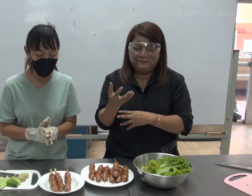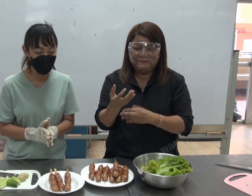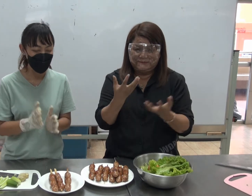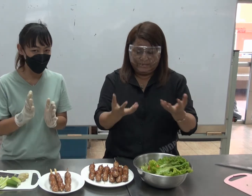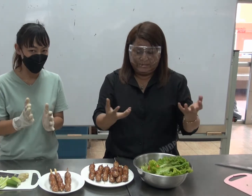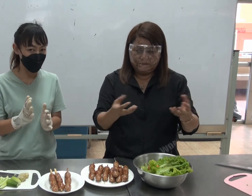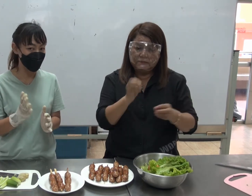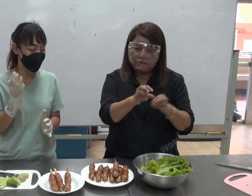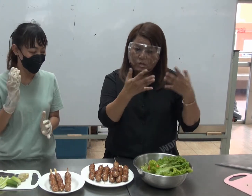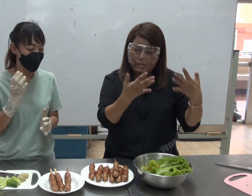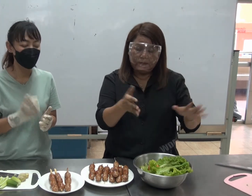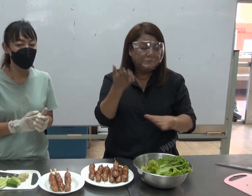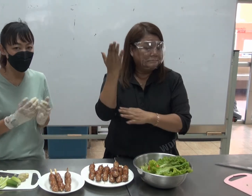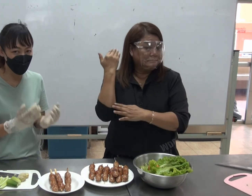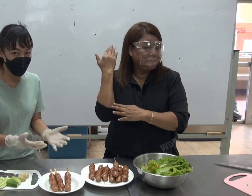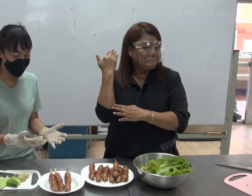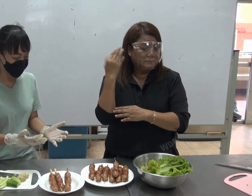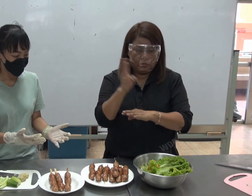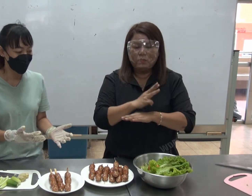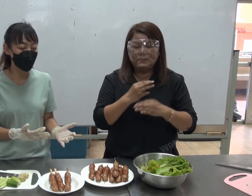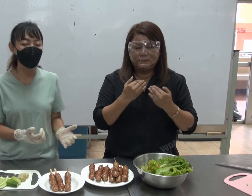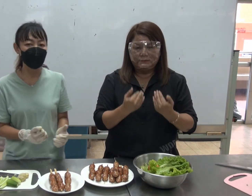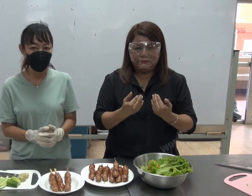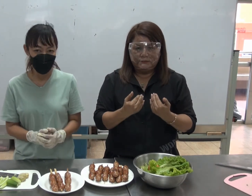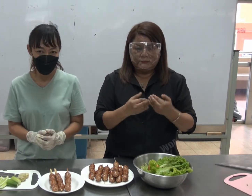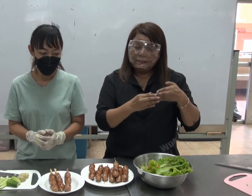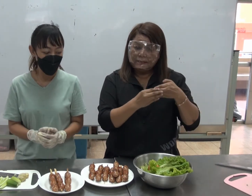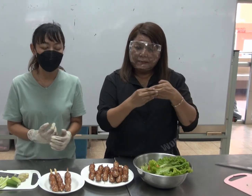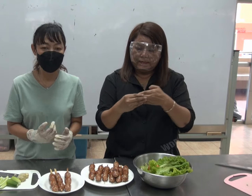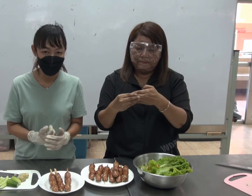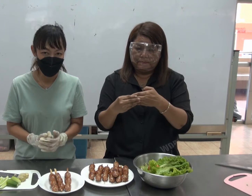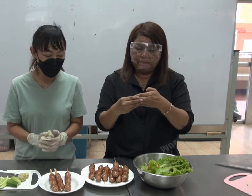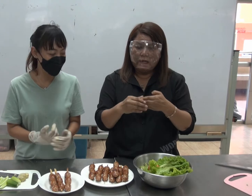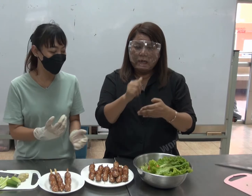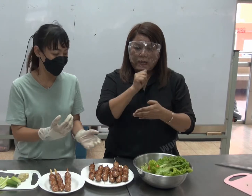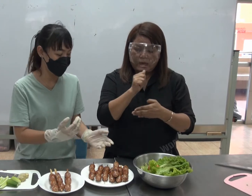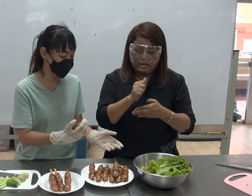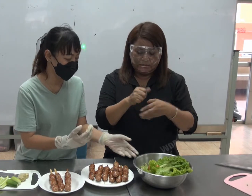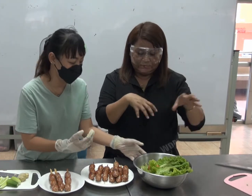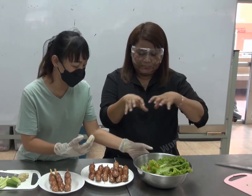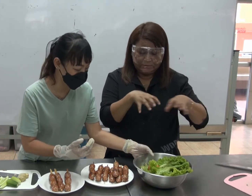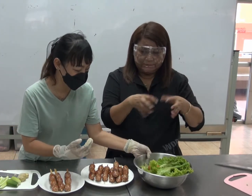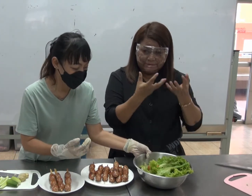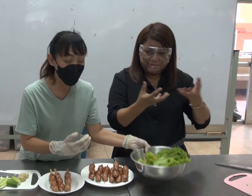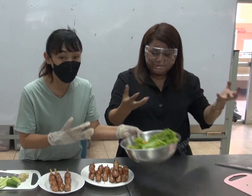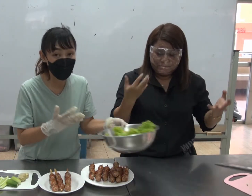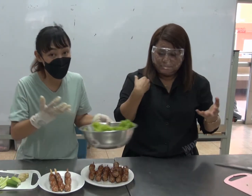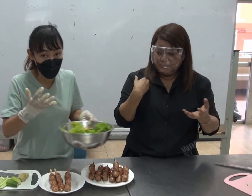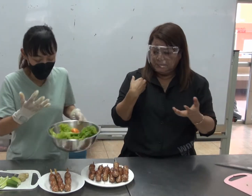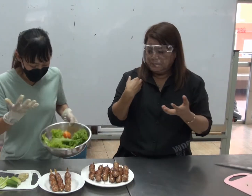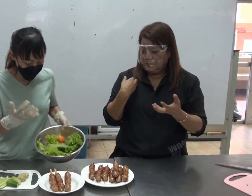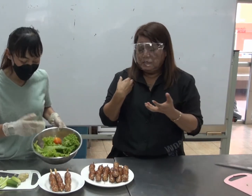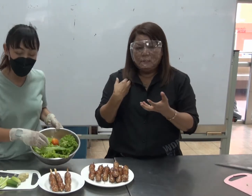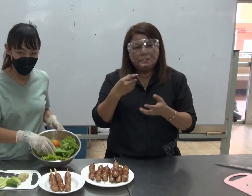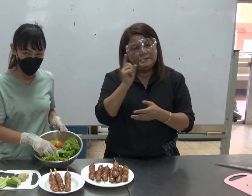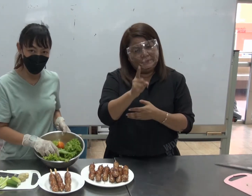นะคะในบทเรียนที่ผ่านมาแล้ววันนี้เนี่ยครูก็ได้นำของแต่งจานมาซึ่งมีดังนี้นะคะซึ่งหนูจะไปหา